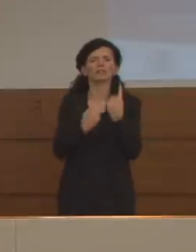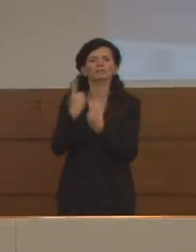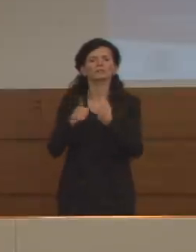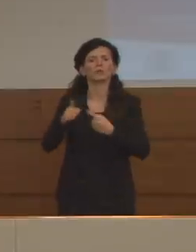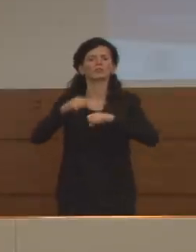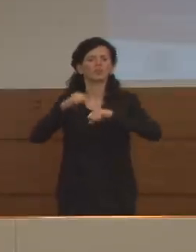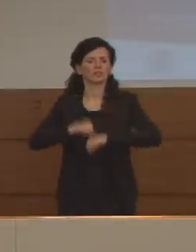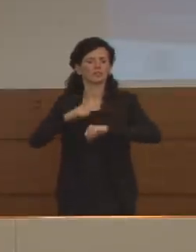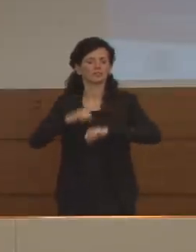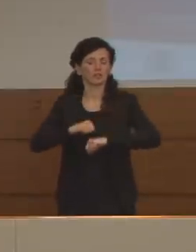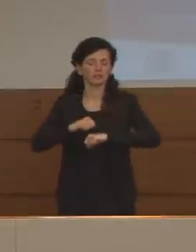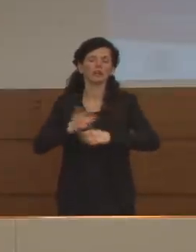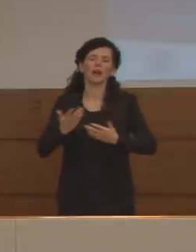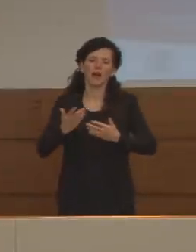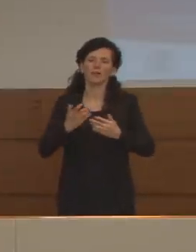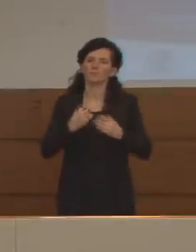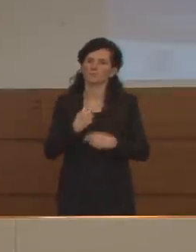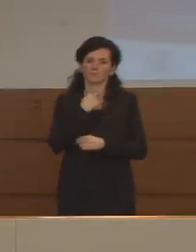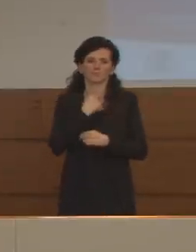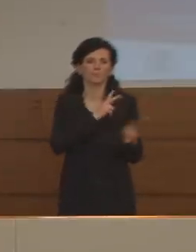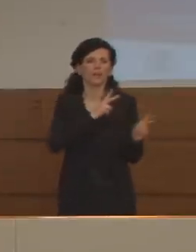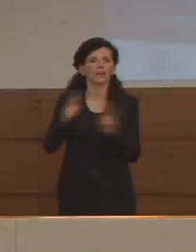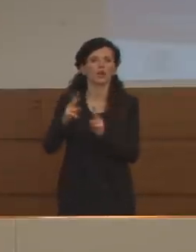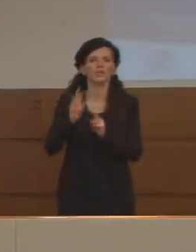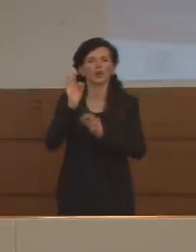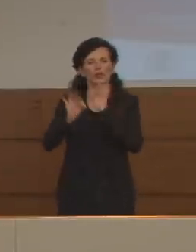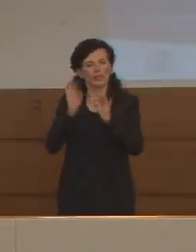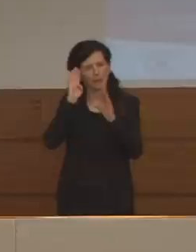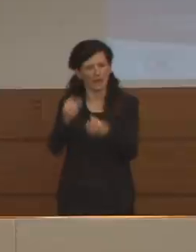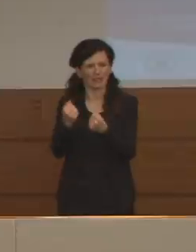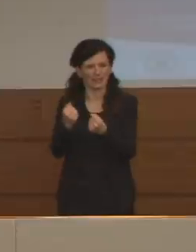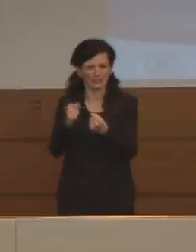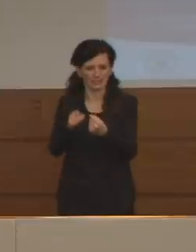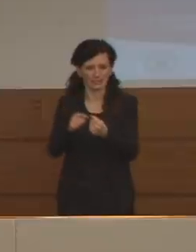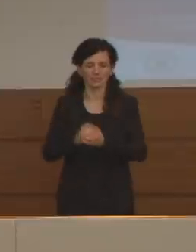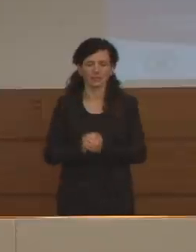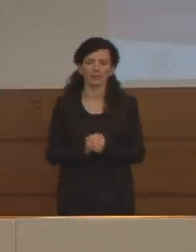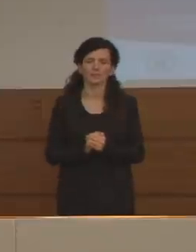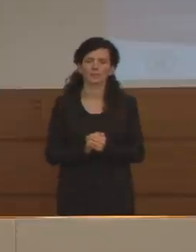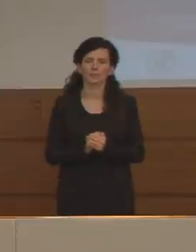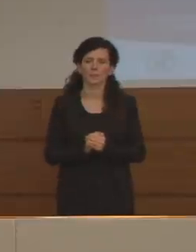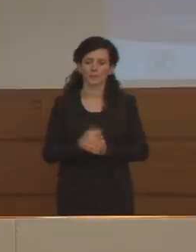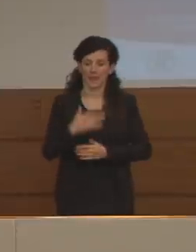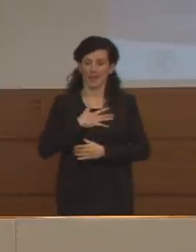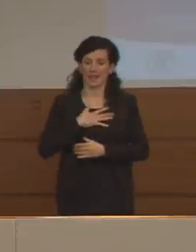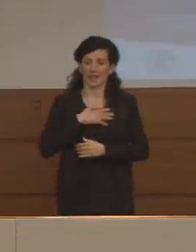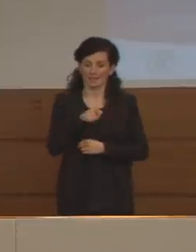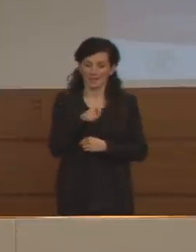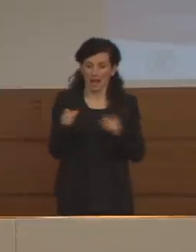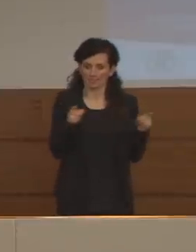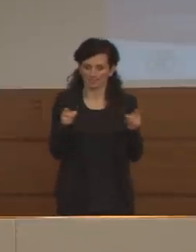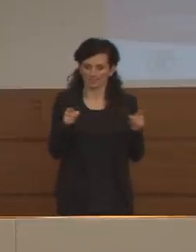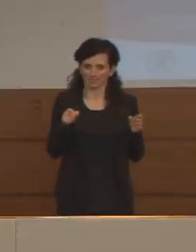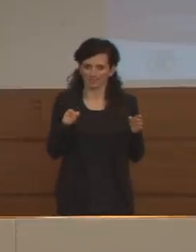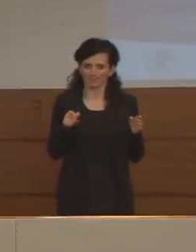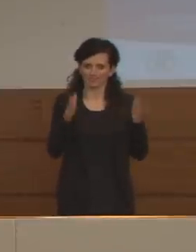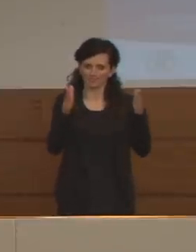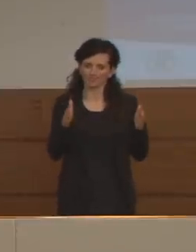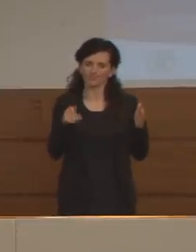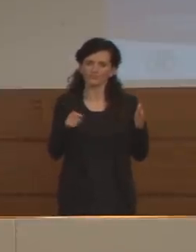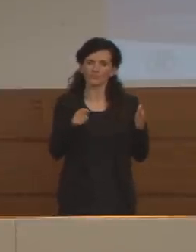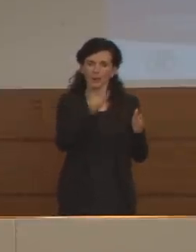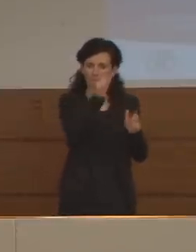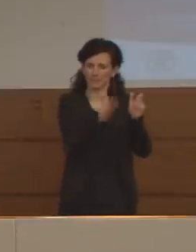necessario il ricovero in terapia intensiva la fascia d'età ad ogni modo è forse un pochino più ampia e